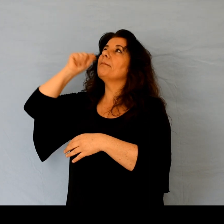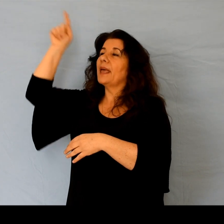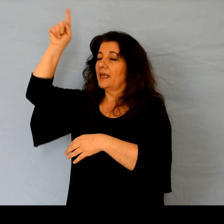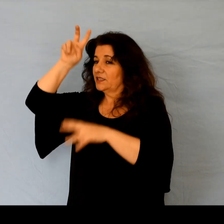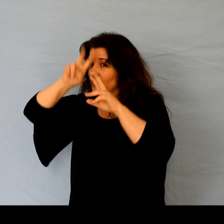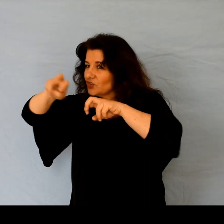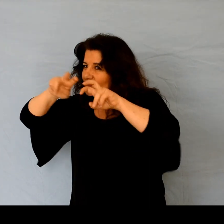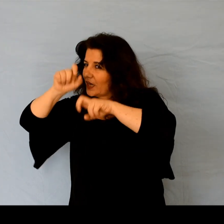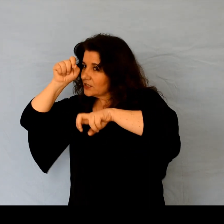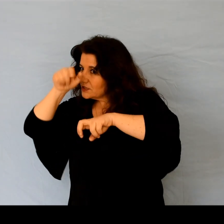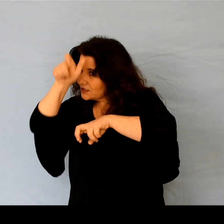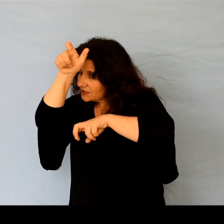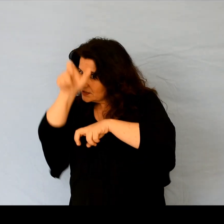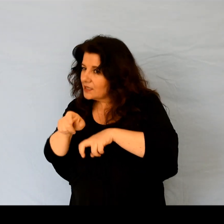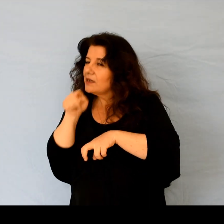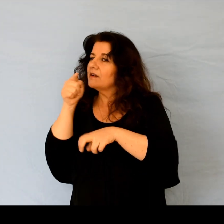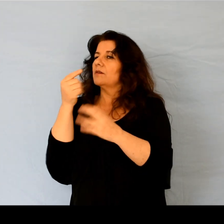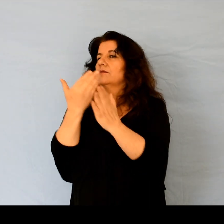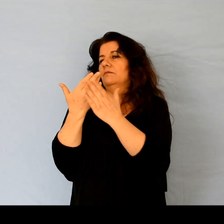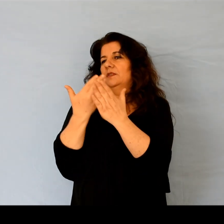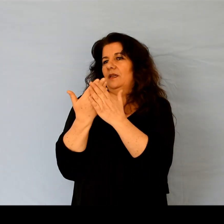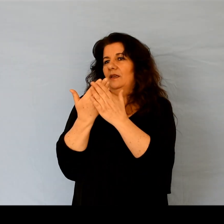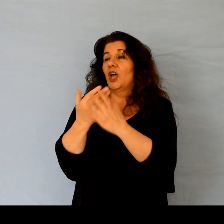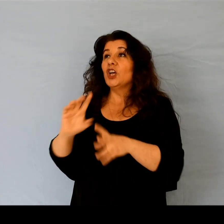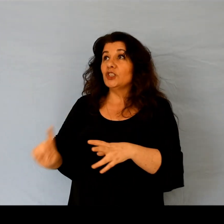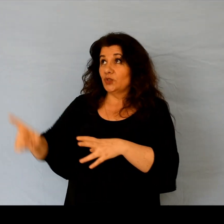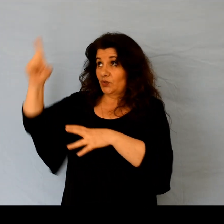Dieu est esprit, et ceux qui l'adorent,